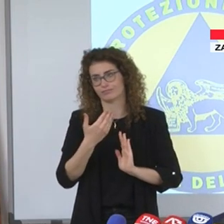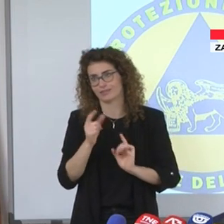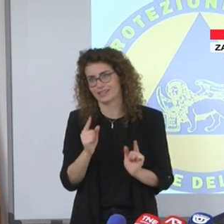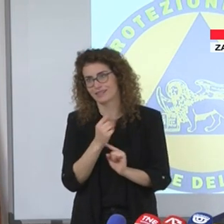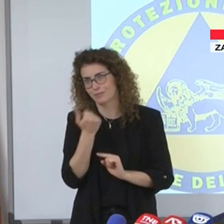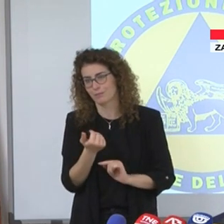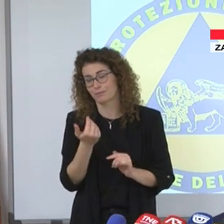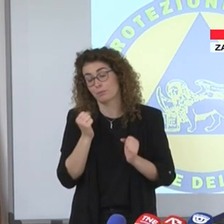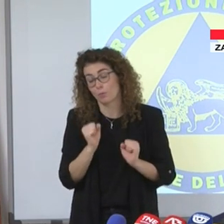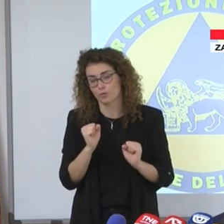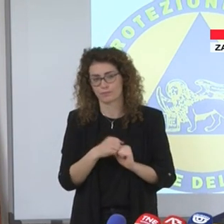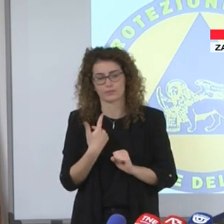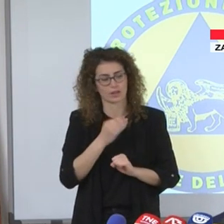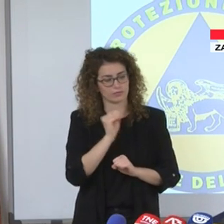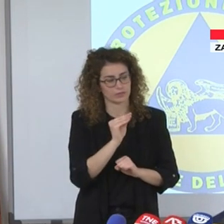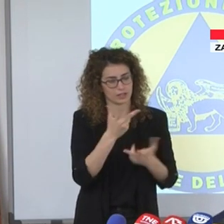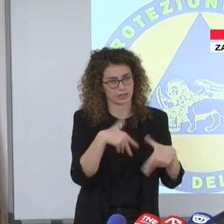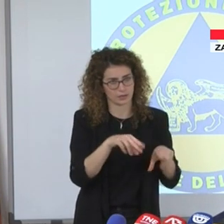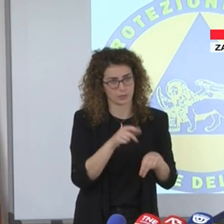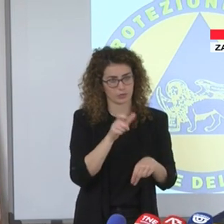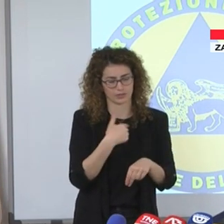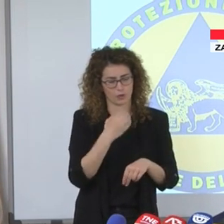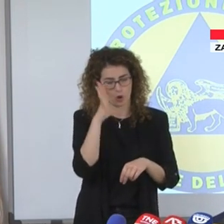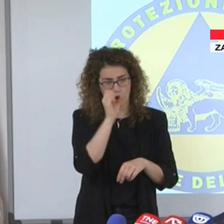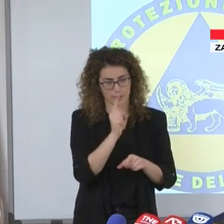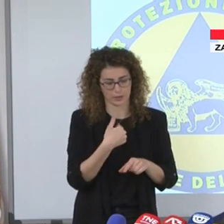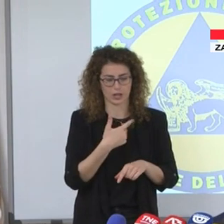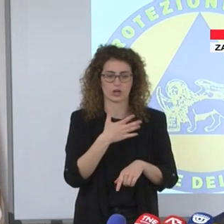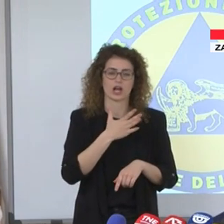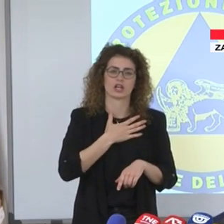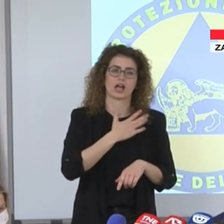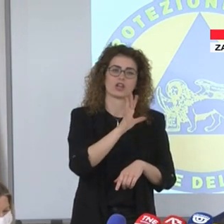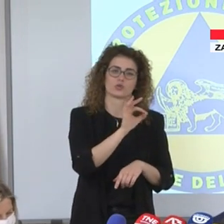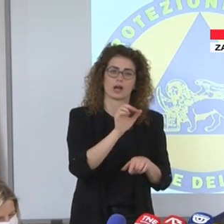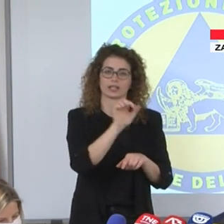mio, i dati dei 50-59 anni, cioè prima dose